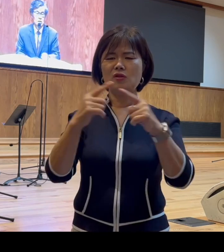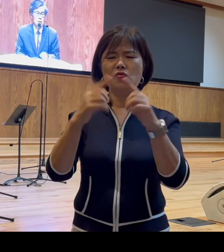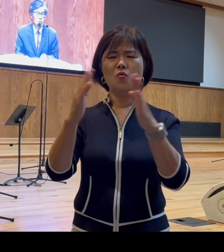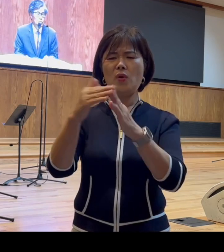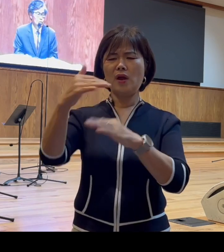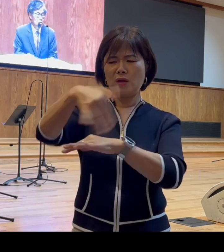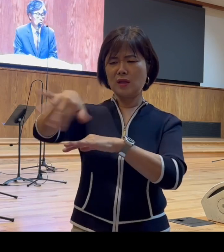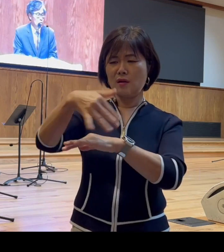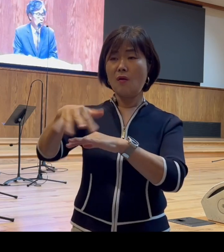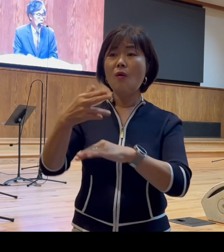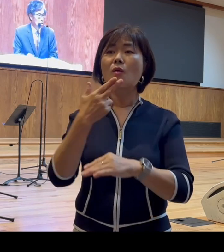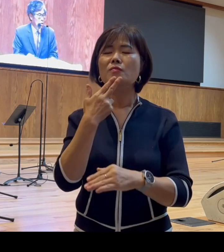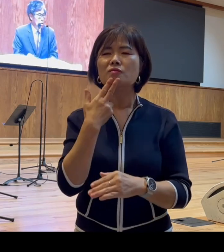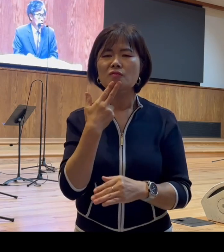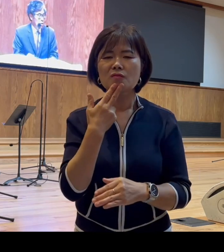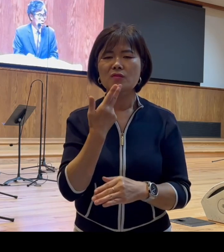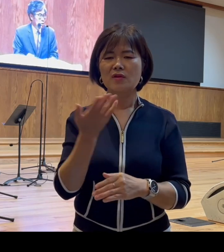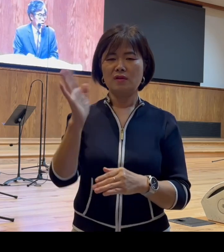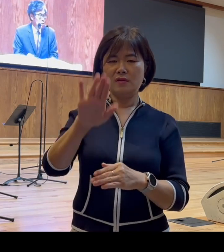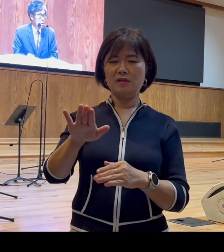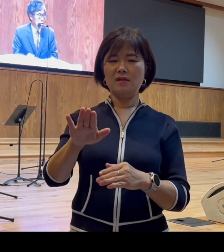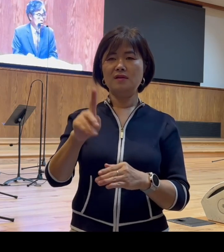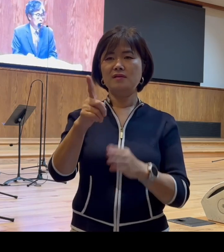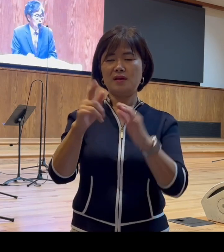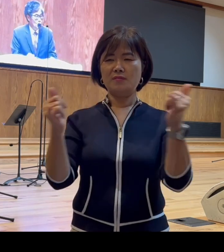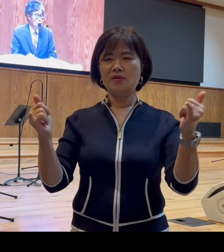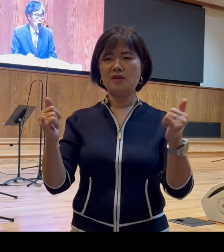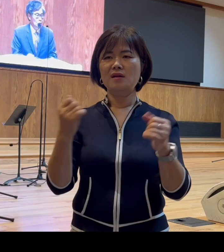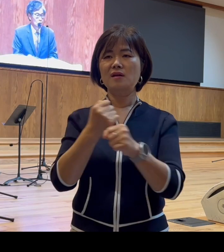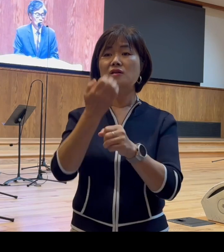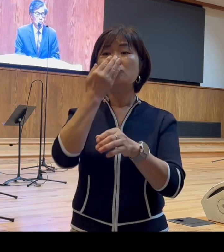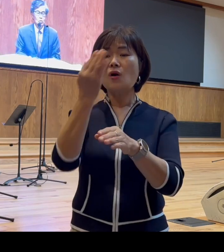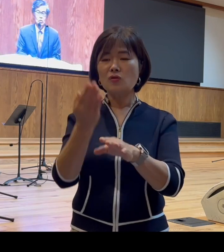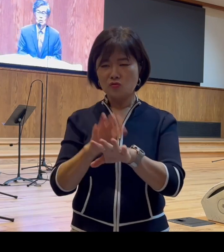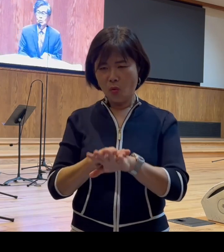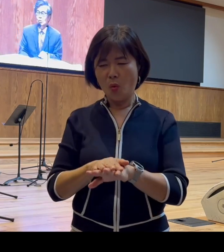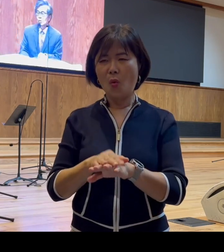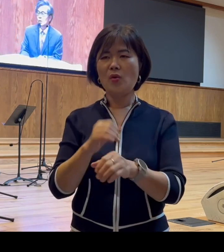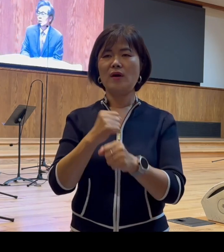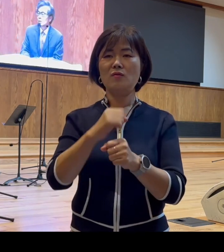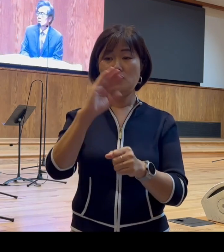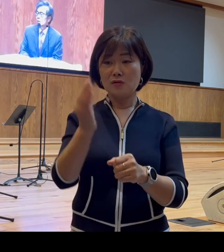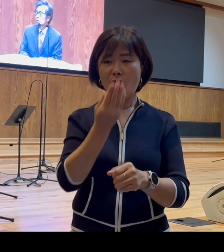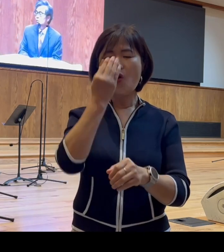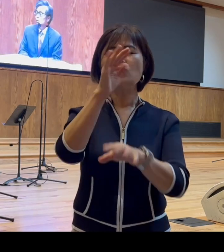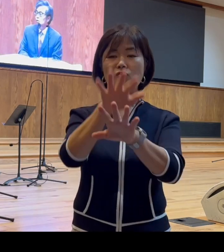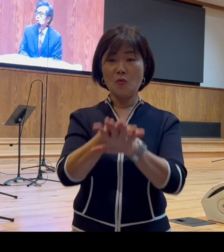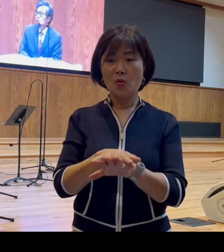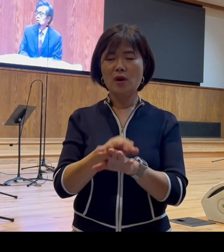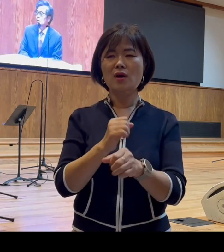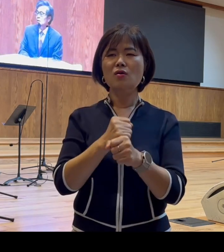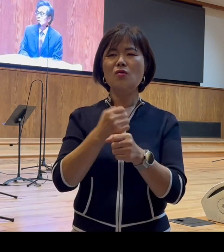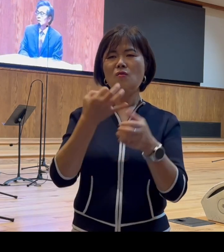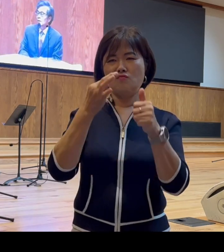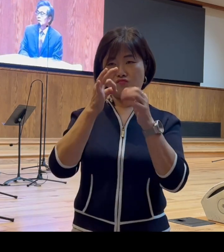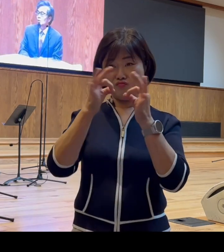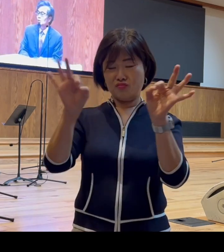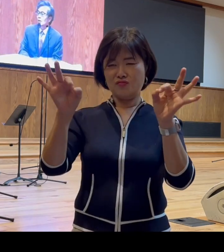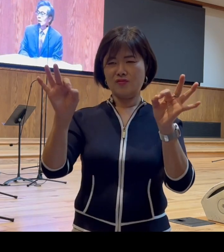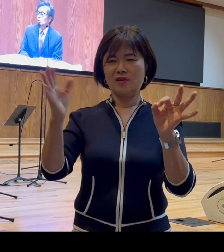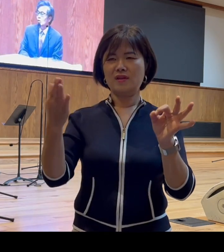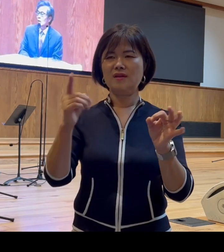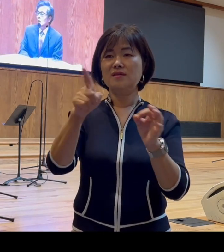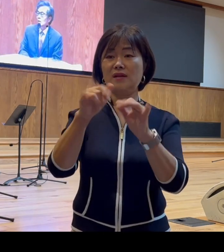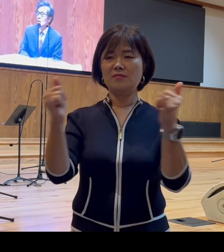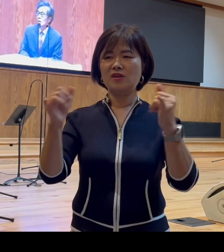출입하지 않는데도 불구하고 그들을 일러서 성도라고, 여전히 성도라고 부르는 것은 그들